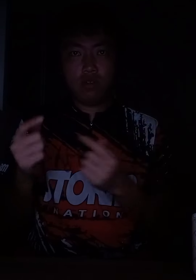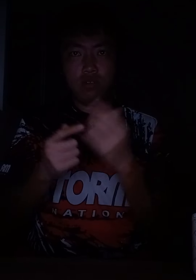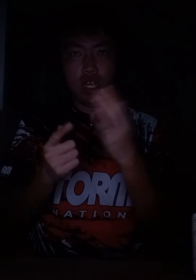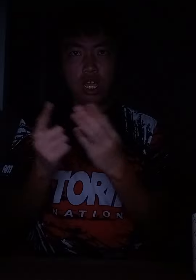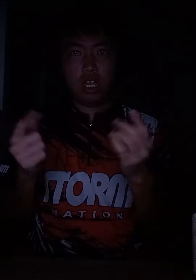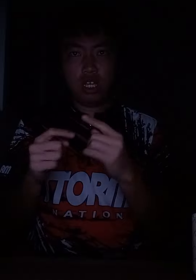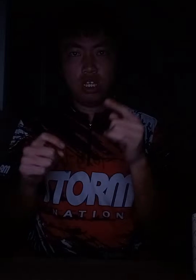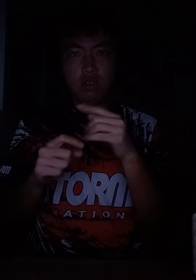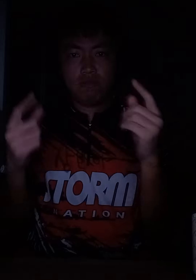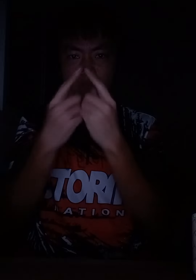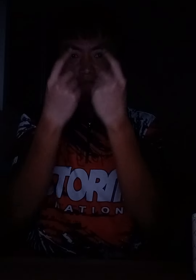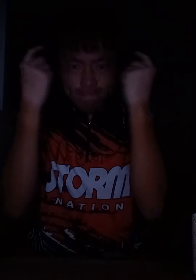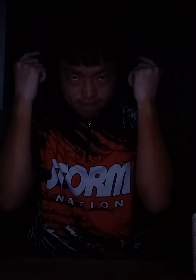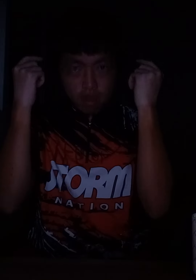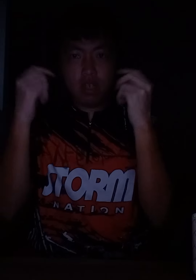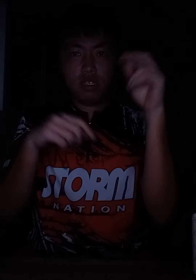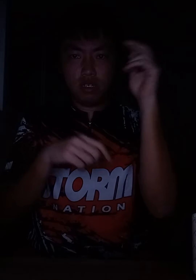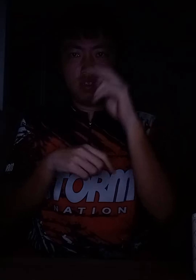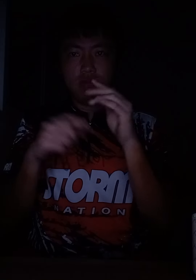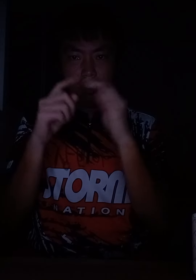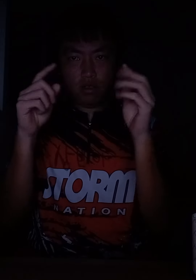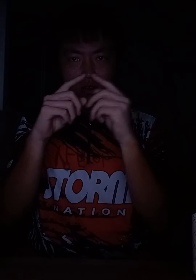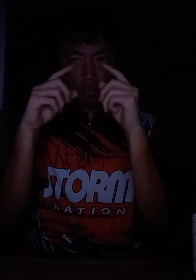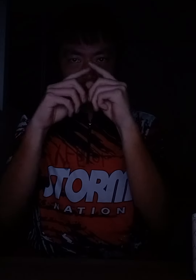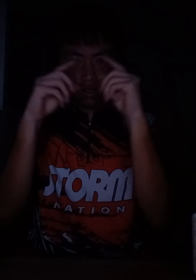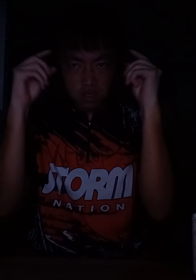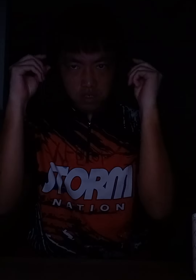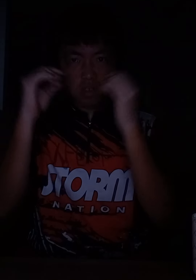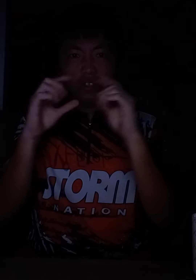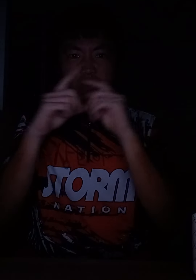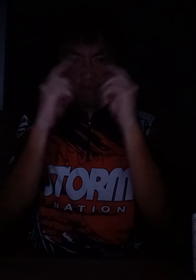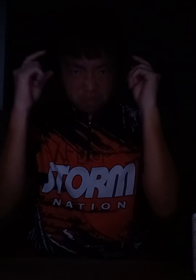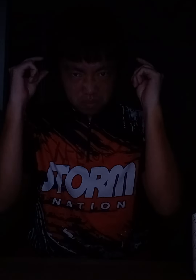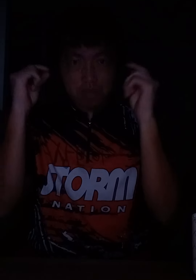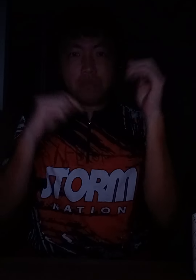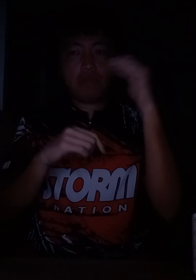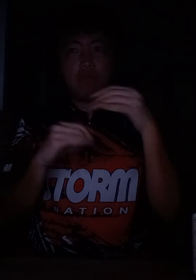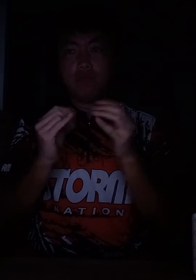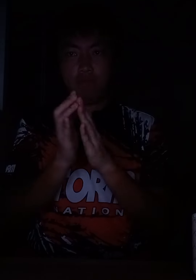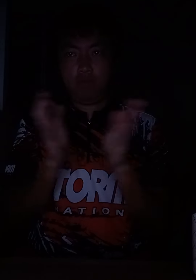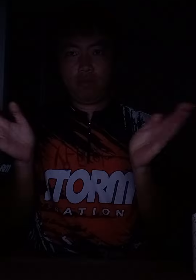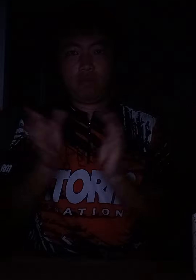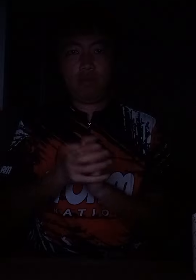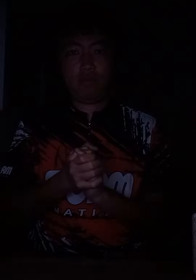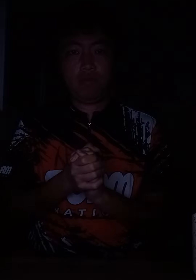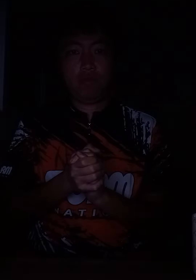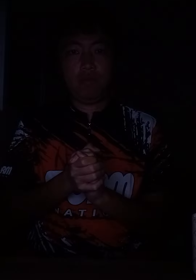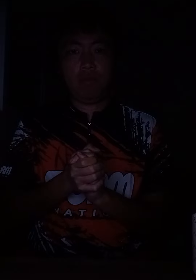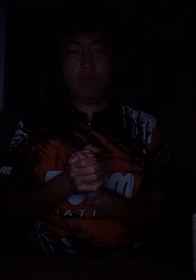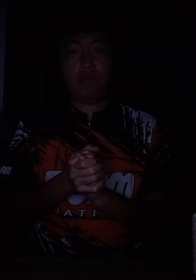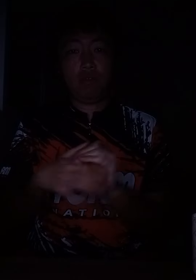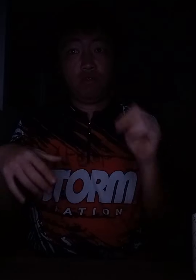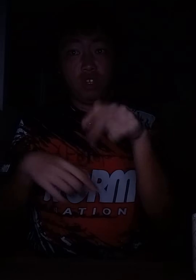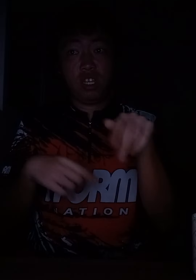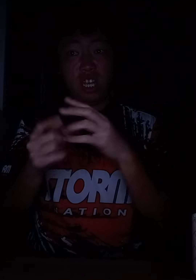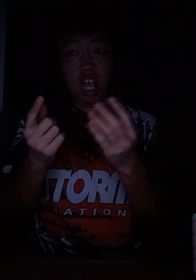모두에게 마스크 착용을 의무화하도록 했지만 여전히 마스크 미착용이 이어지고 있는 겁니다. 경찰은 가해 남성을